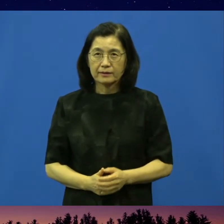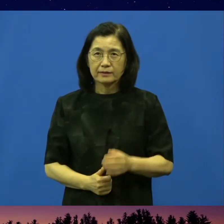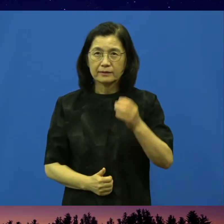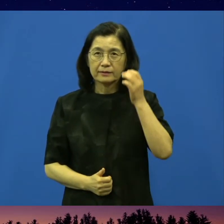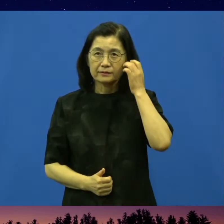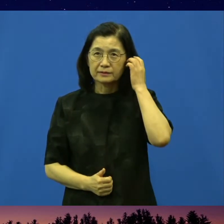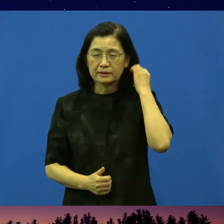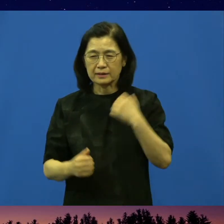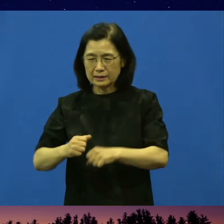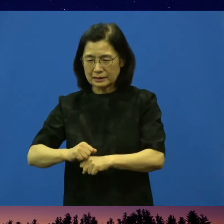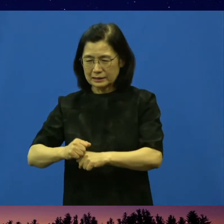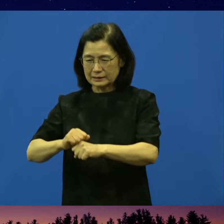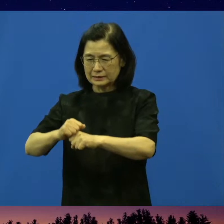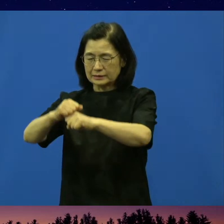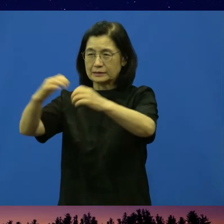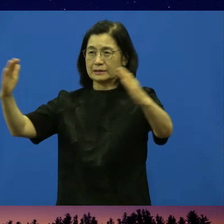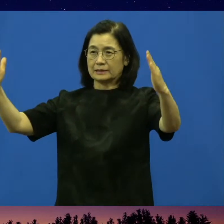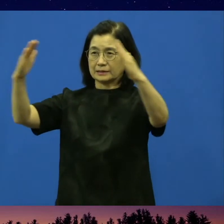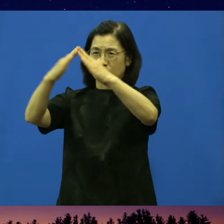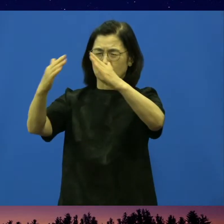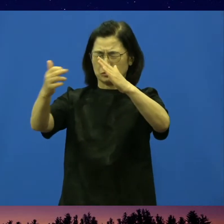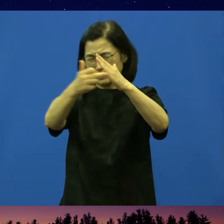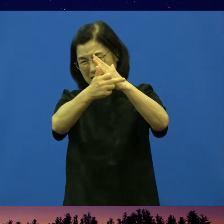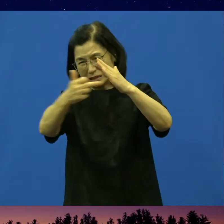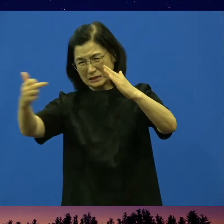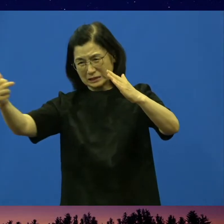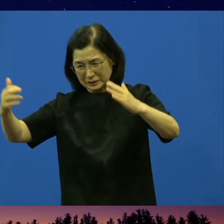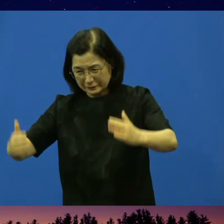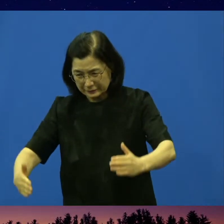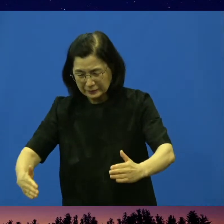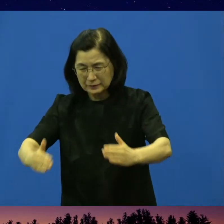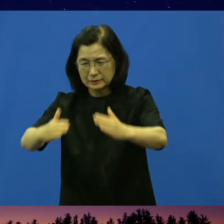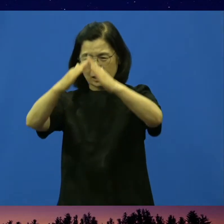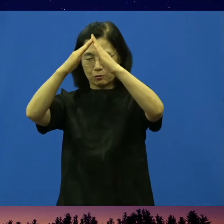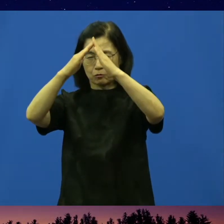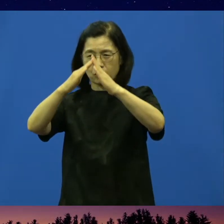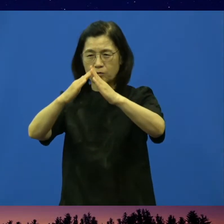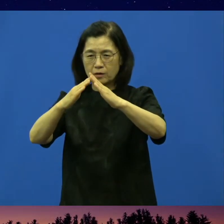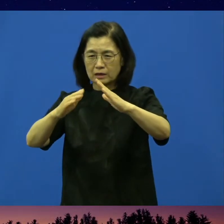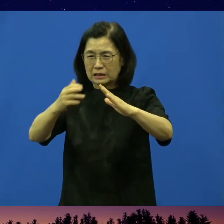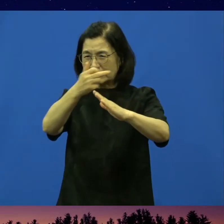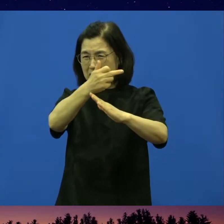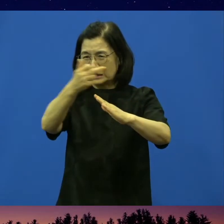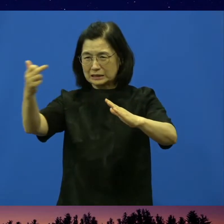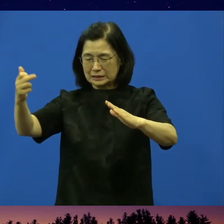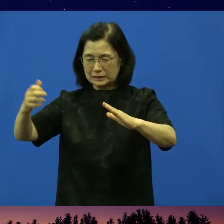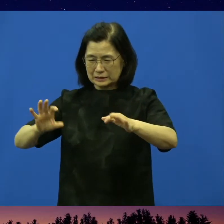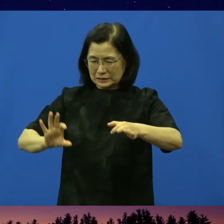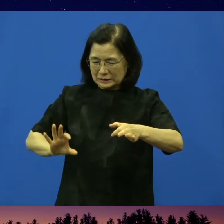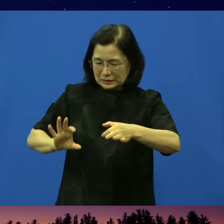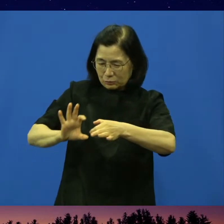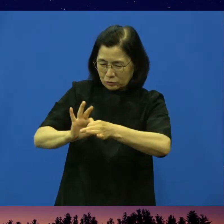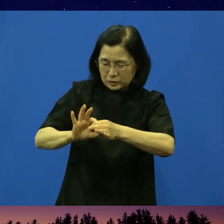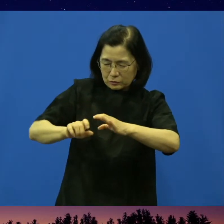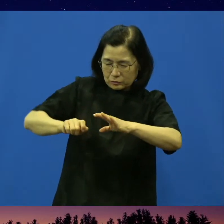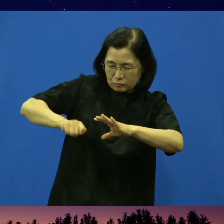창고도 그냥 크게 짓고 자물쇠도 굳게 만들고, 그래도 불안해서 보험 들어놓고,